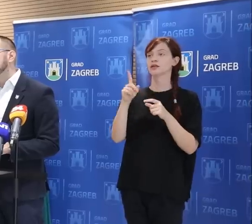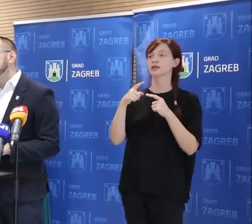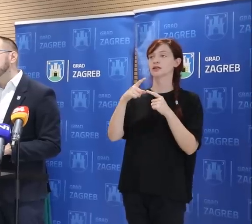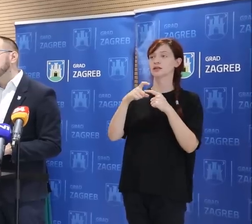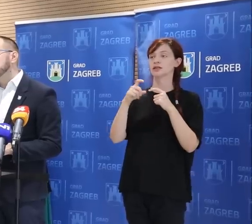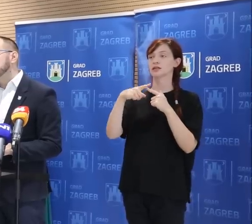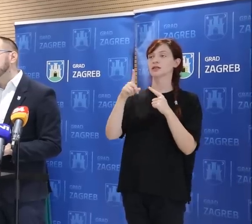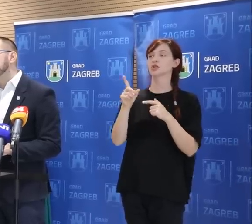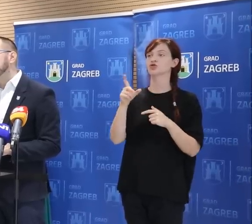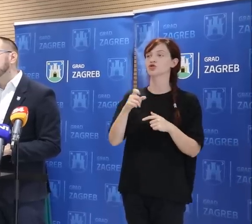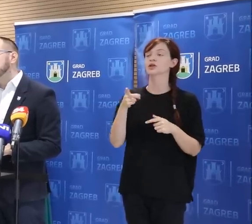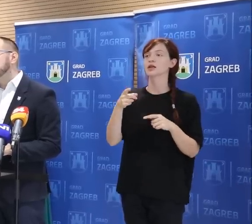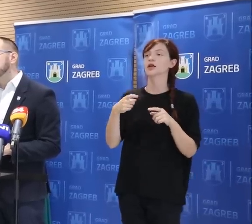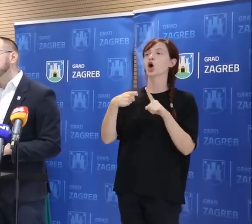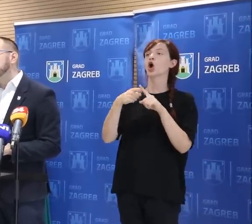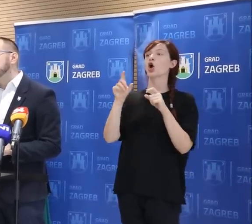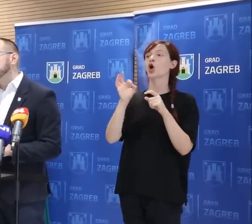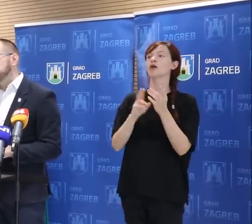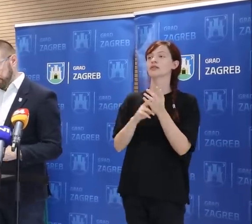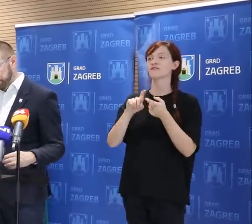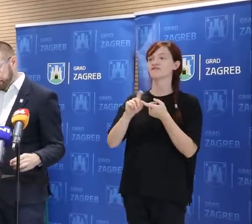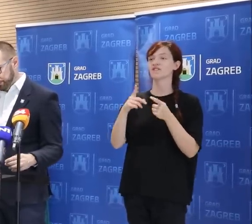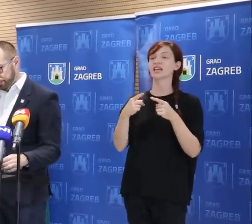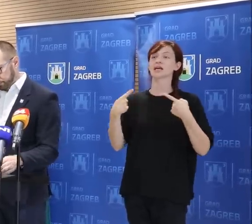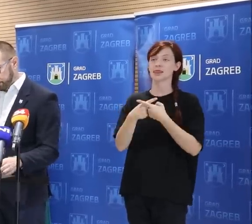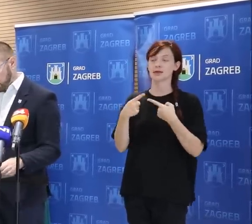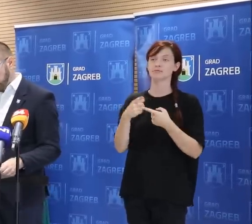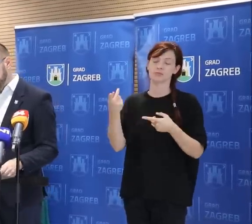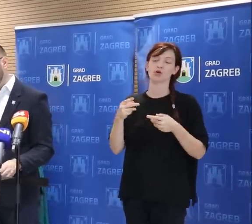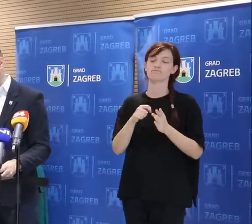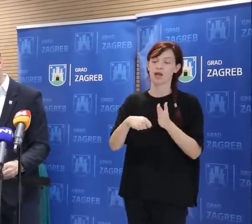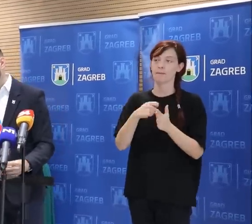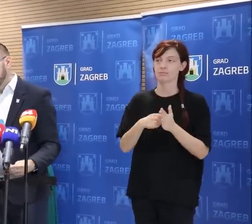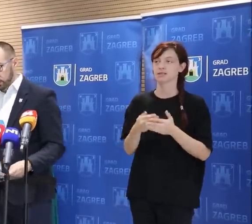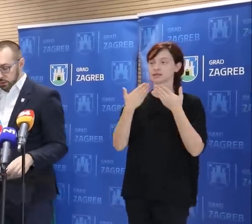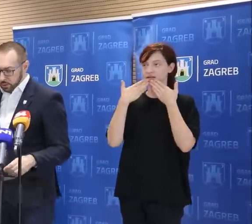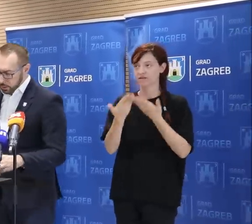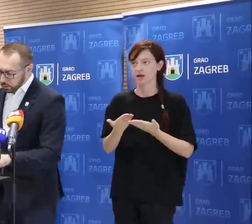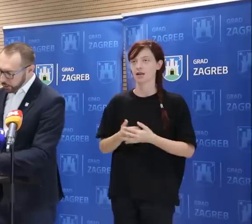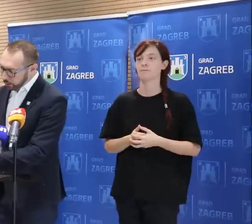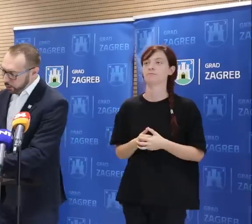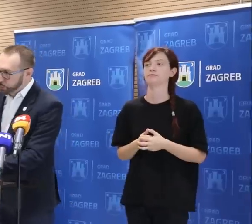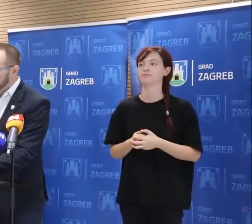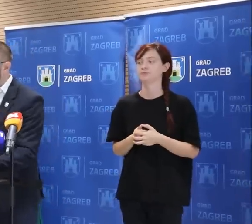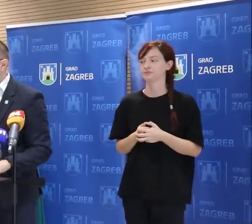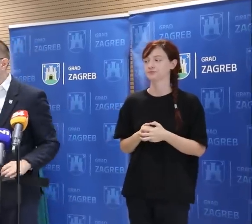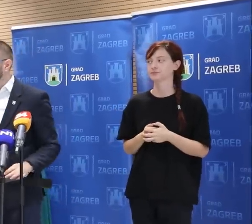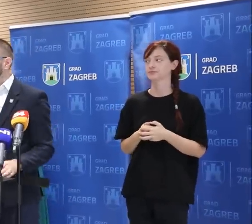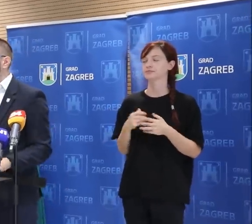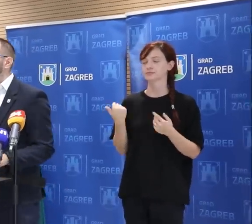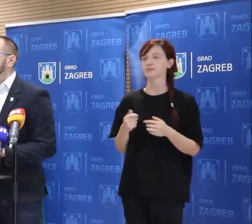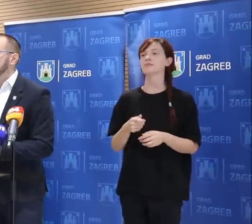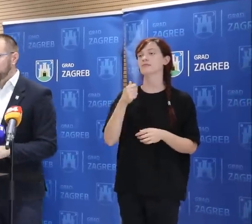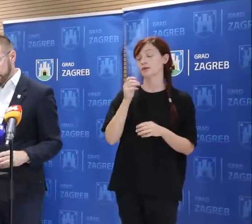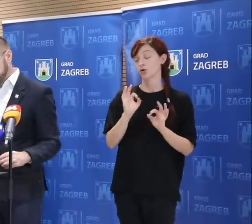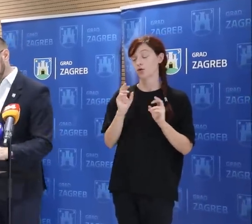za Pixel Art sam vam slikao i ovo sve snimamo, znači za građane grada Zagreba. Okay. Zahvaljujem. Znači, prvo pitanje je bilo